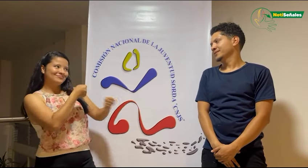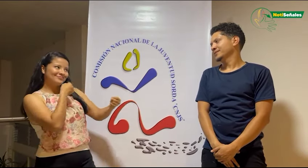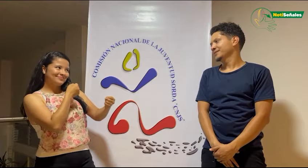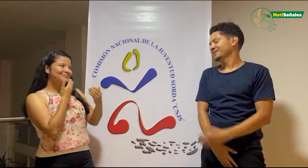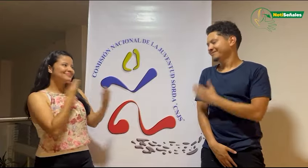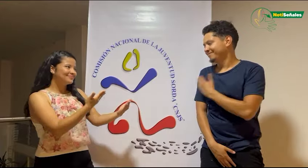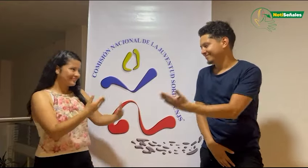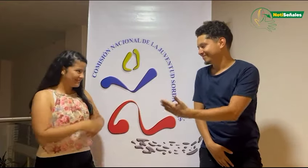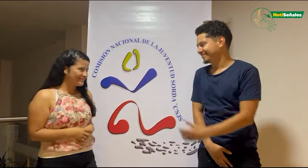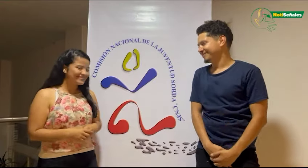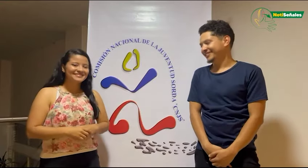entrevista